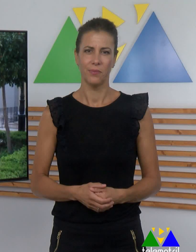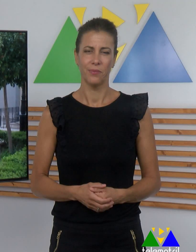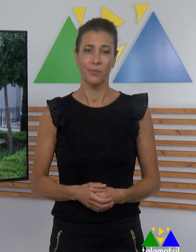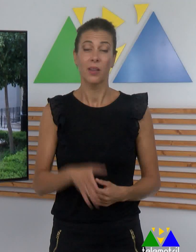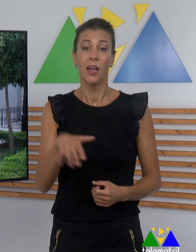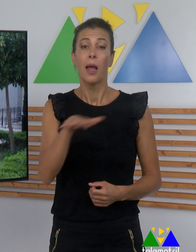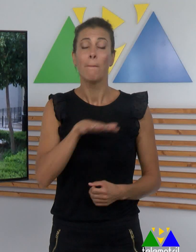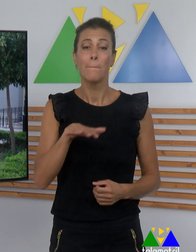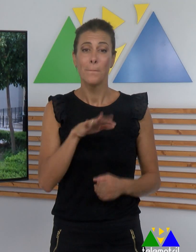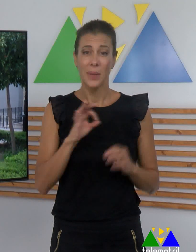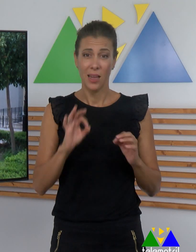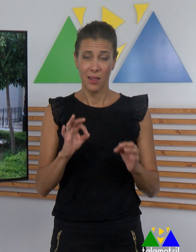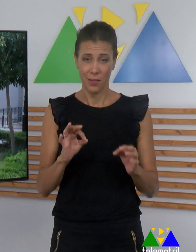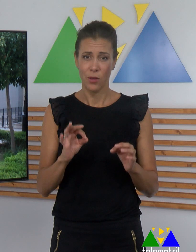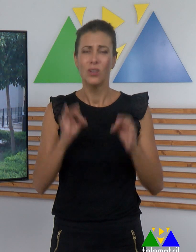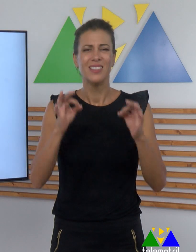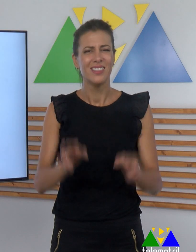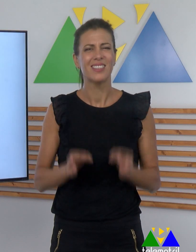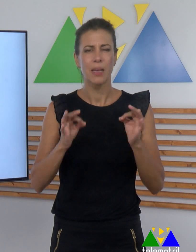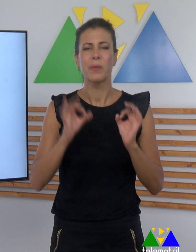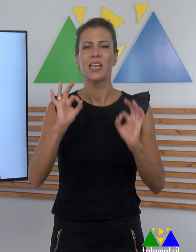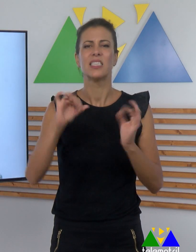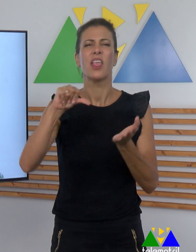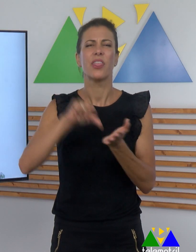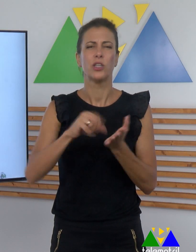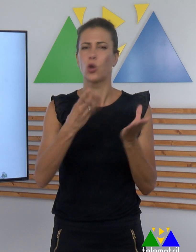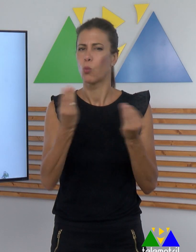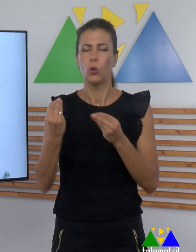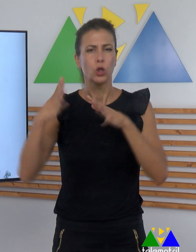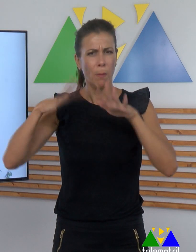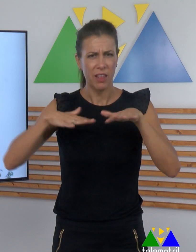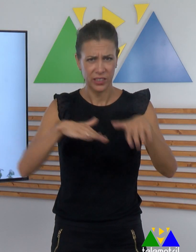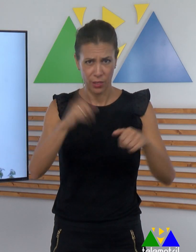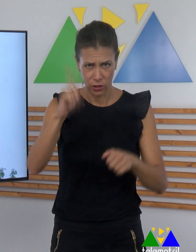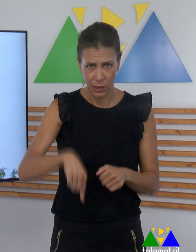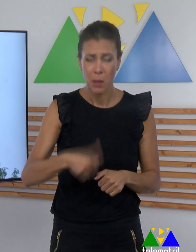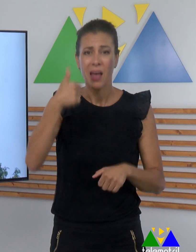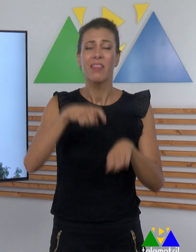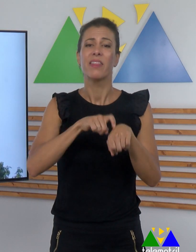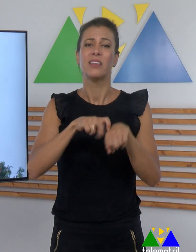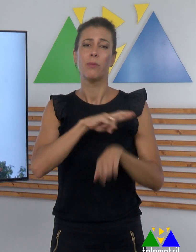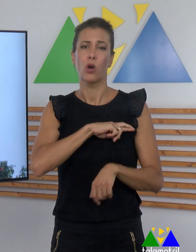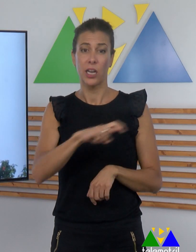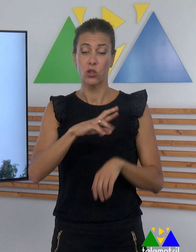La plaza siempre ha sido el centro de muchas manifestaciones, también más de tipo religioso,